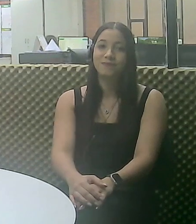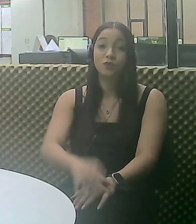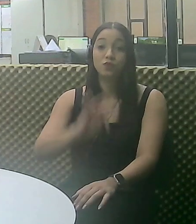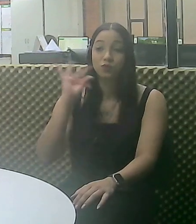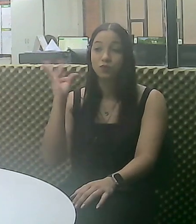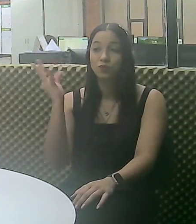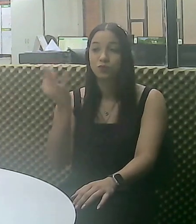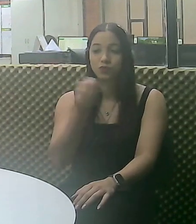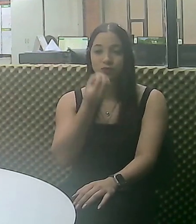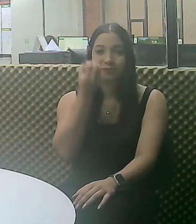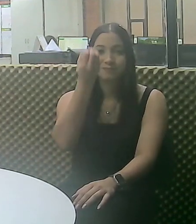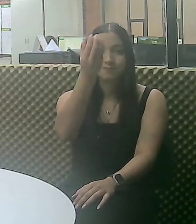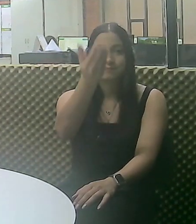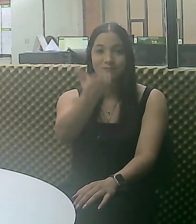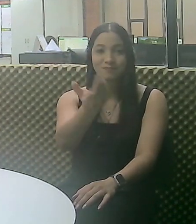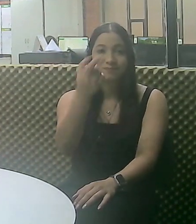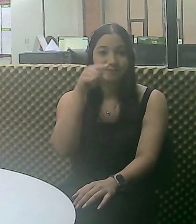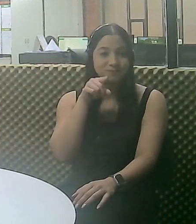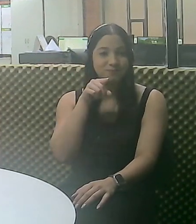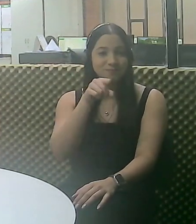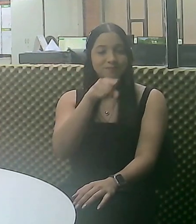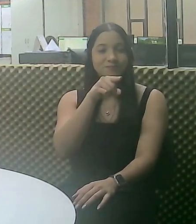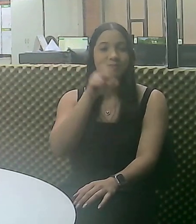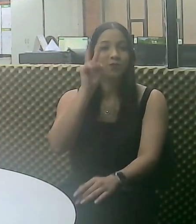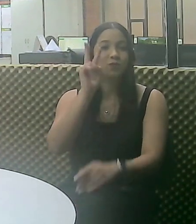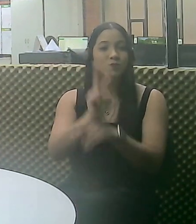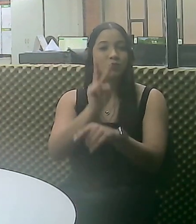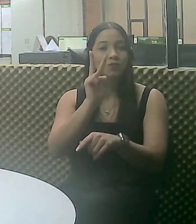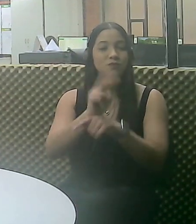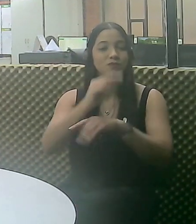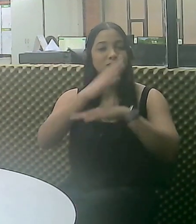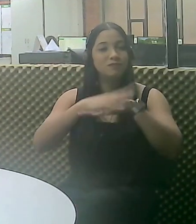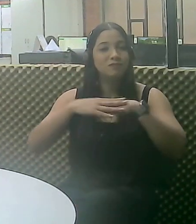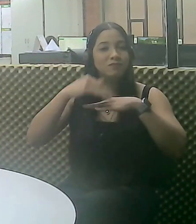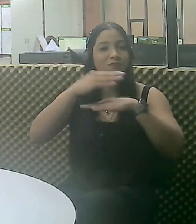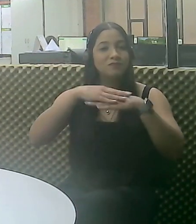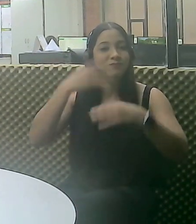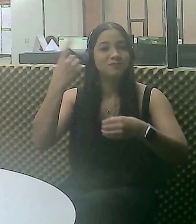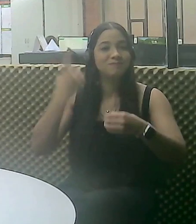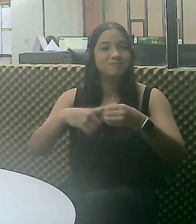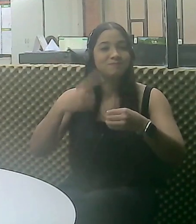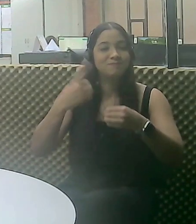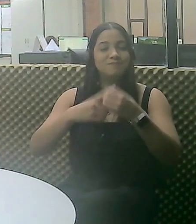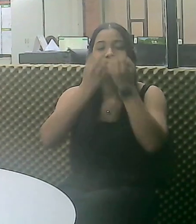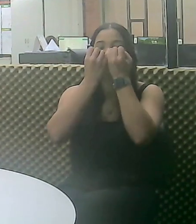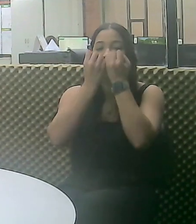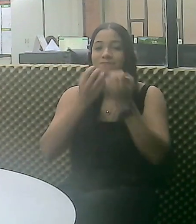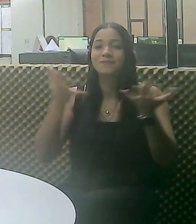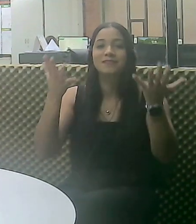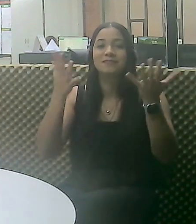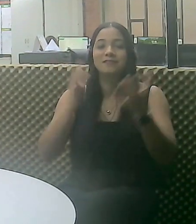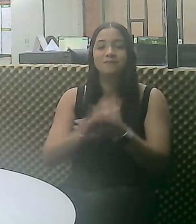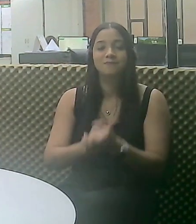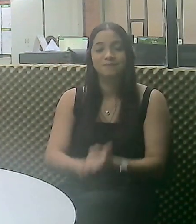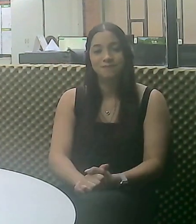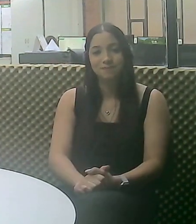Tudo isso é para você, com o cuidado e o carinho de uma cidade que faz bem.